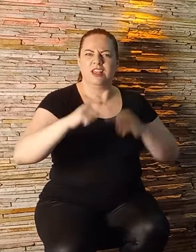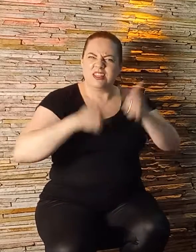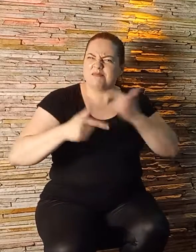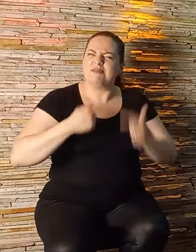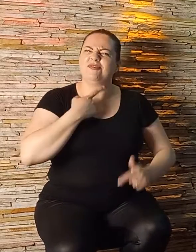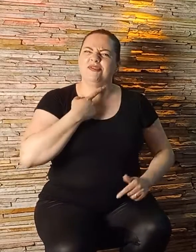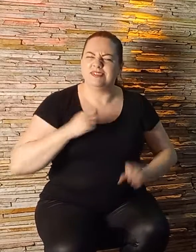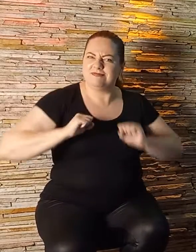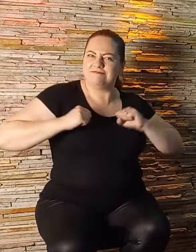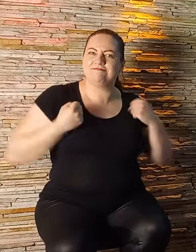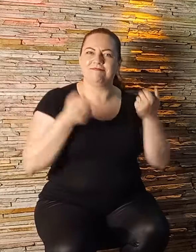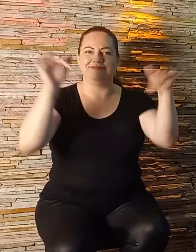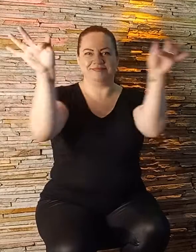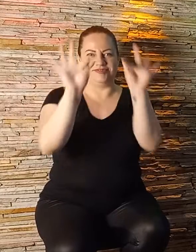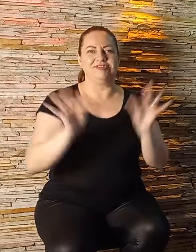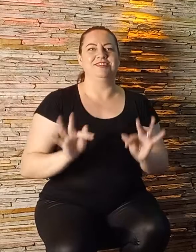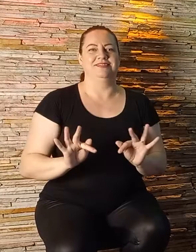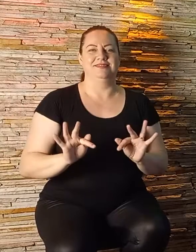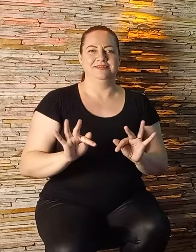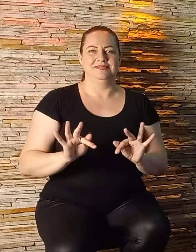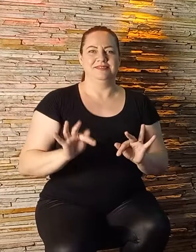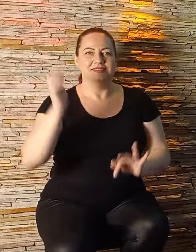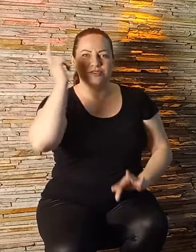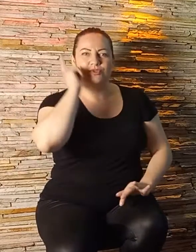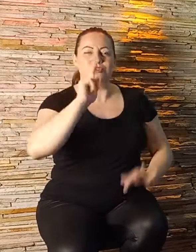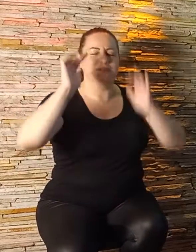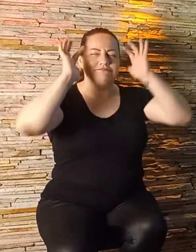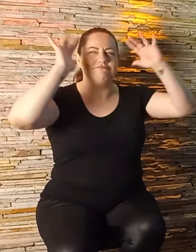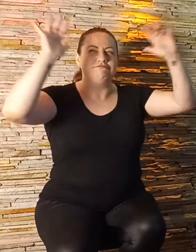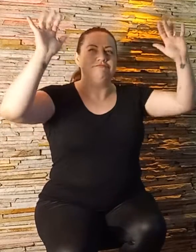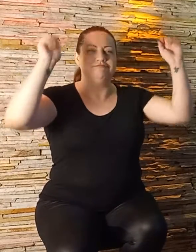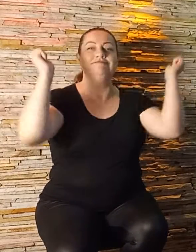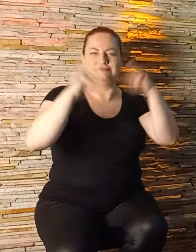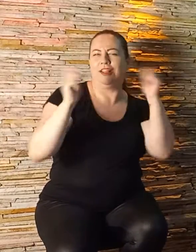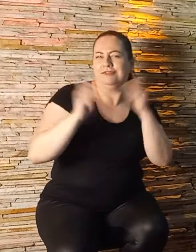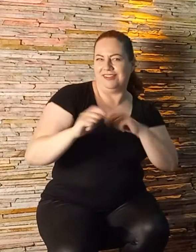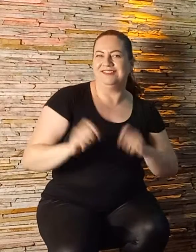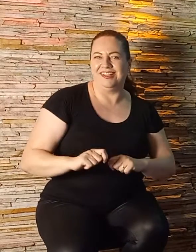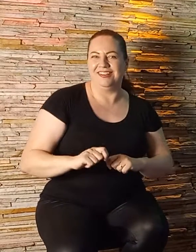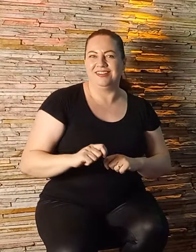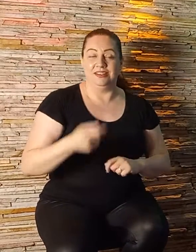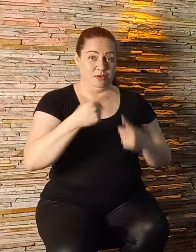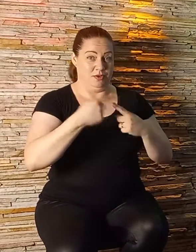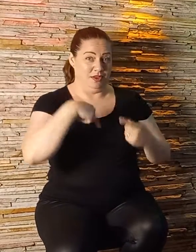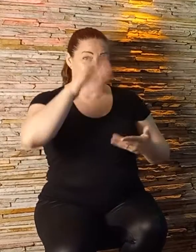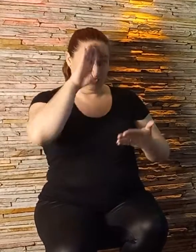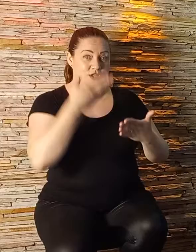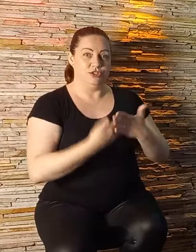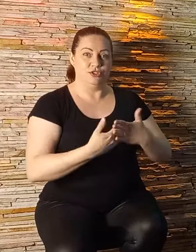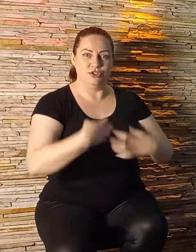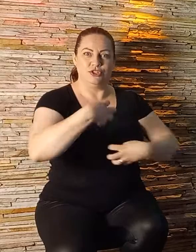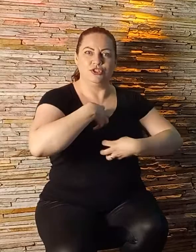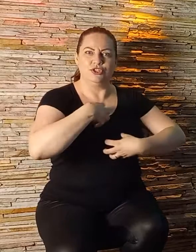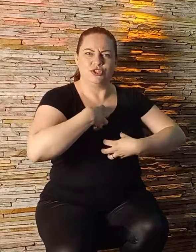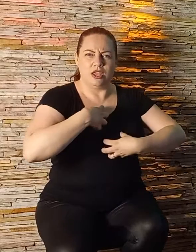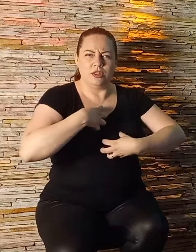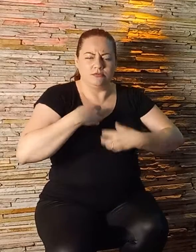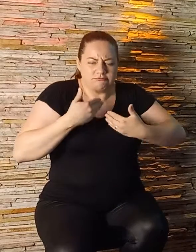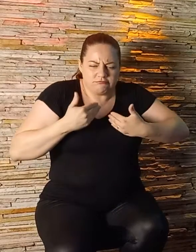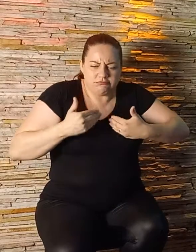garra com força com felicidade e realize os sonhos de vocês porque eu acredito muito que a maneira como a gente